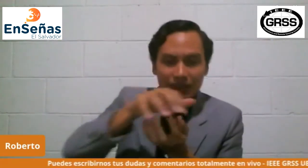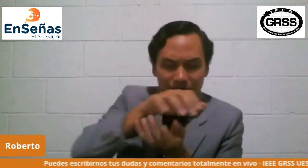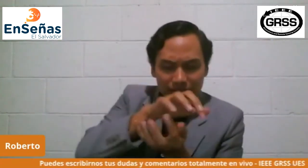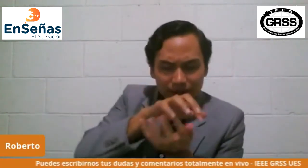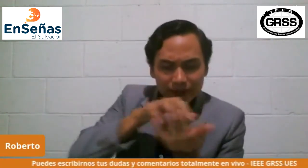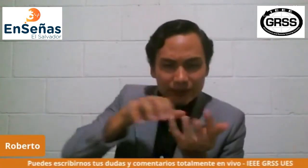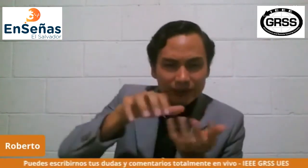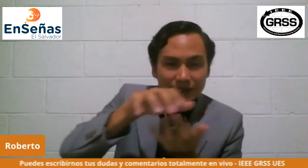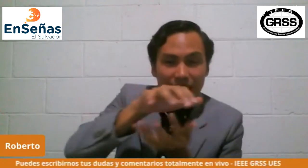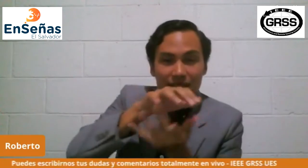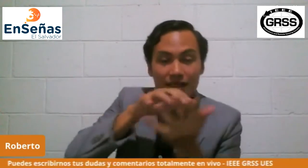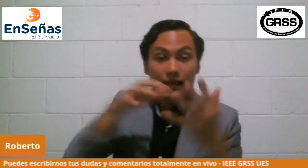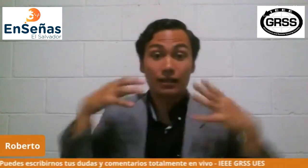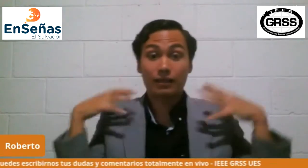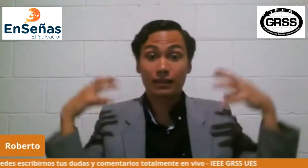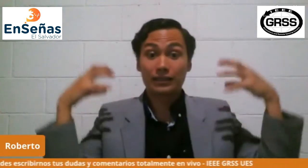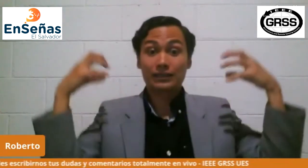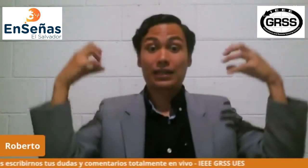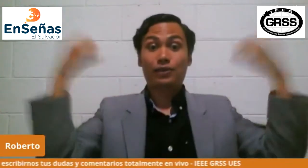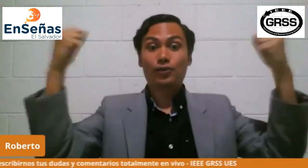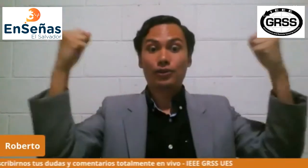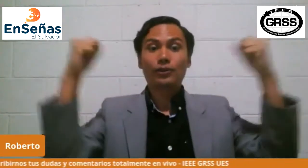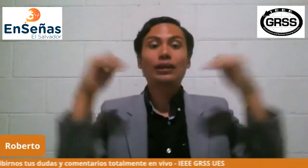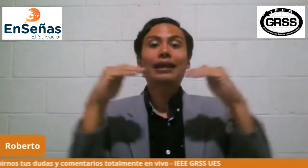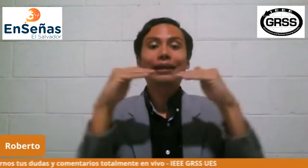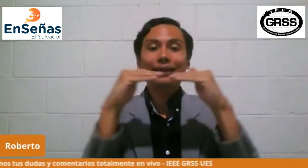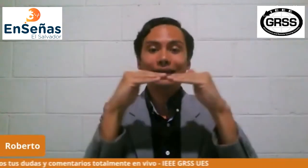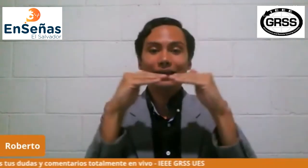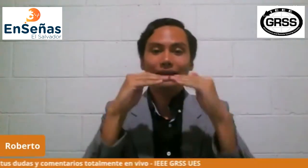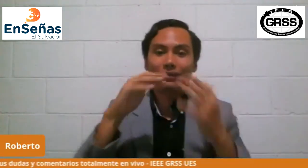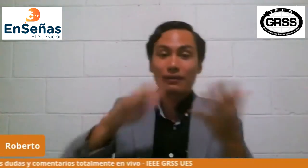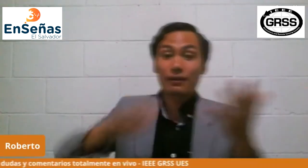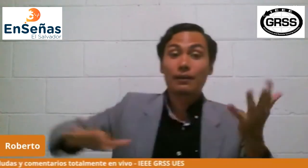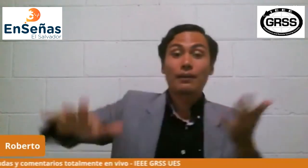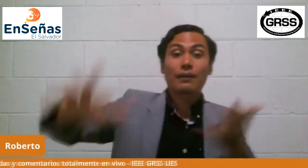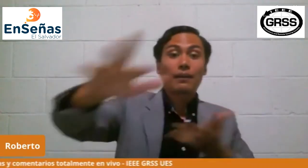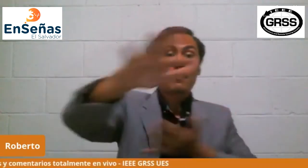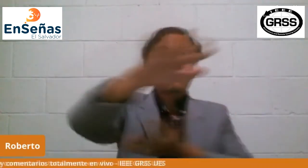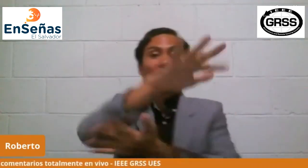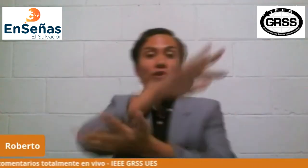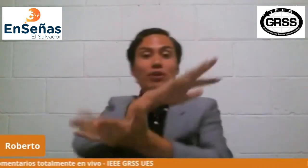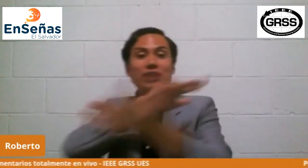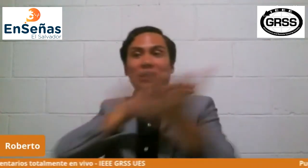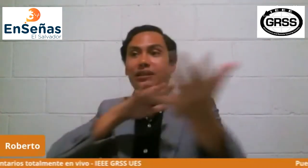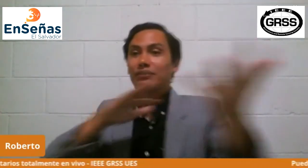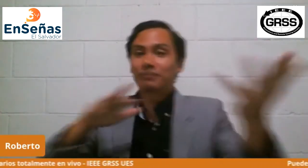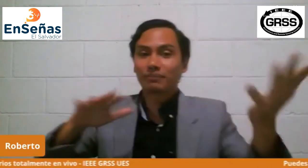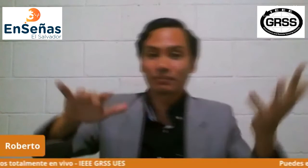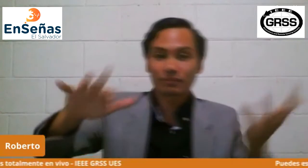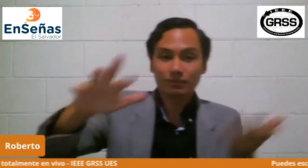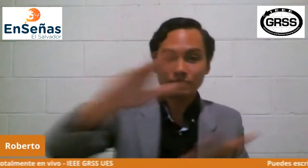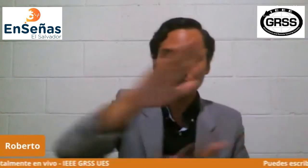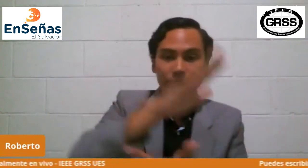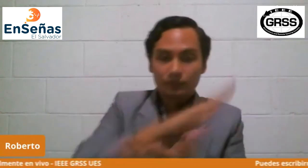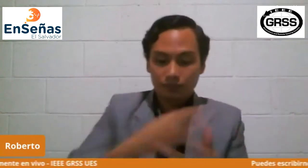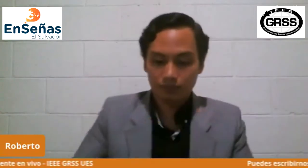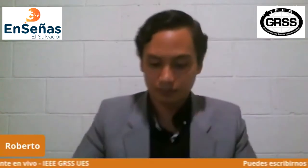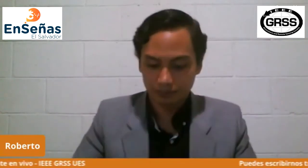Entonces, ciencia, salud y medio ambiente.